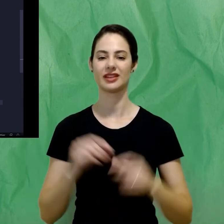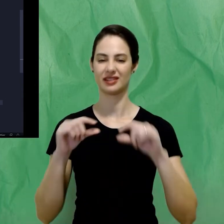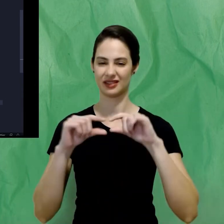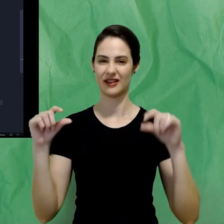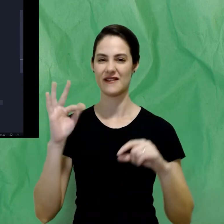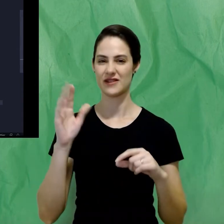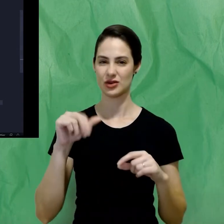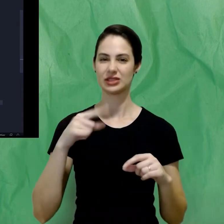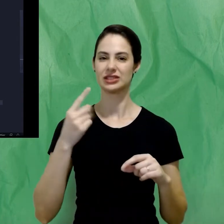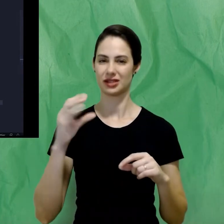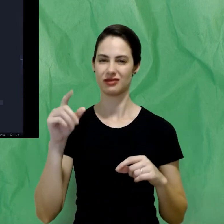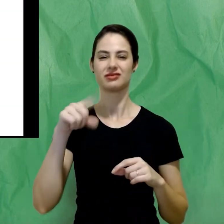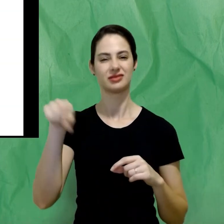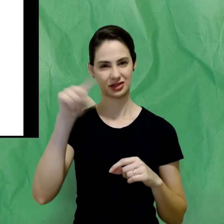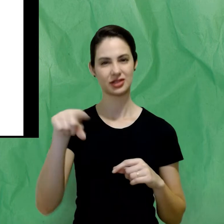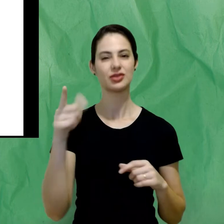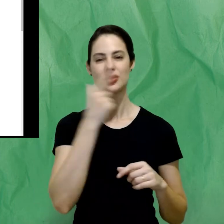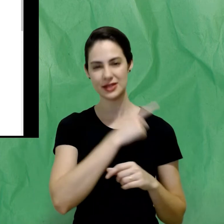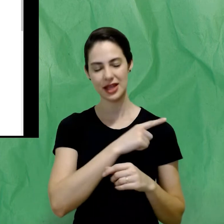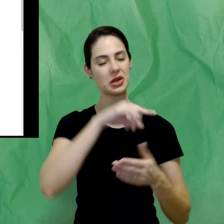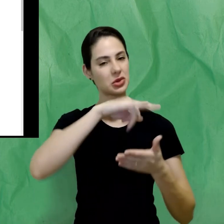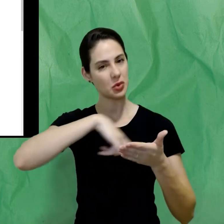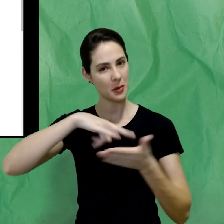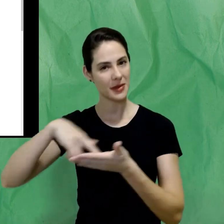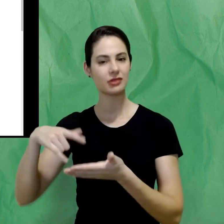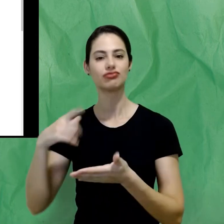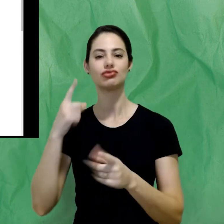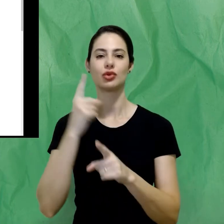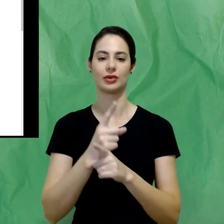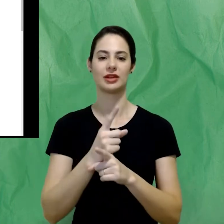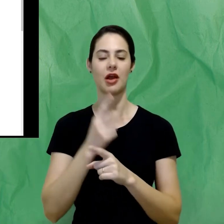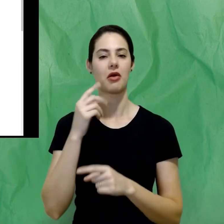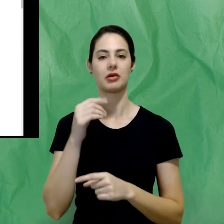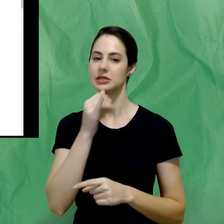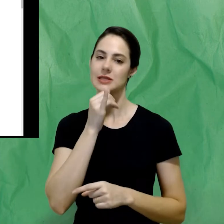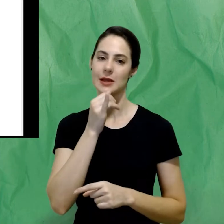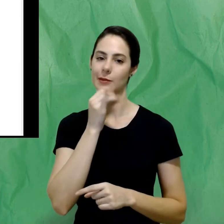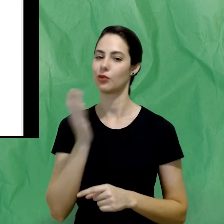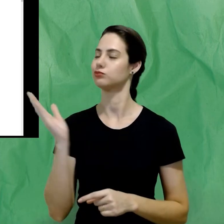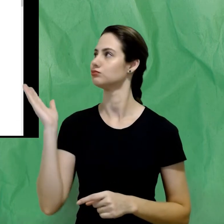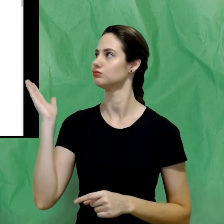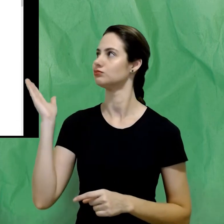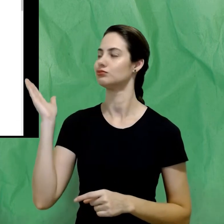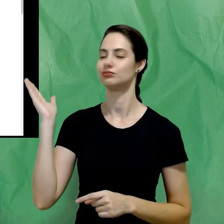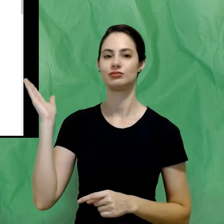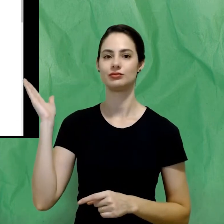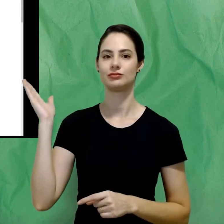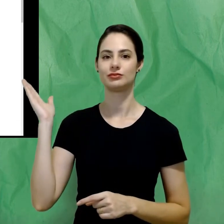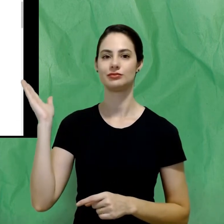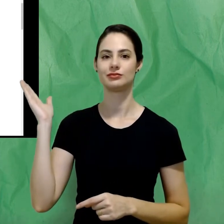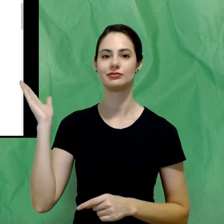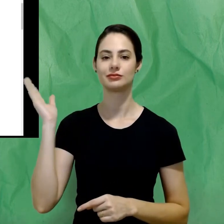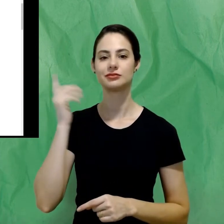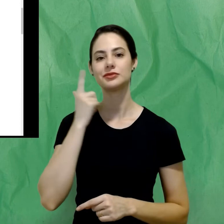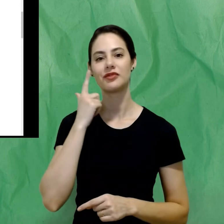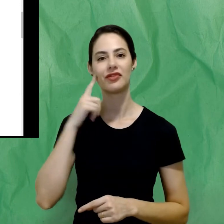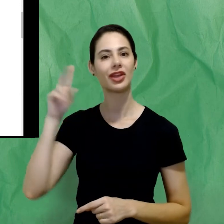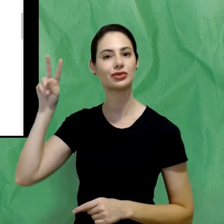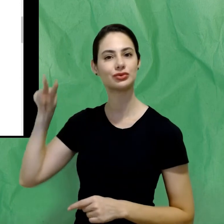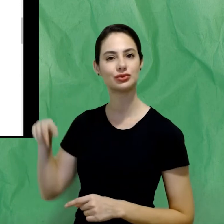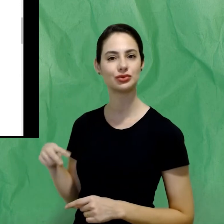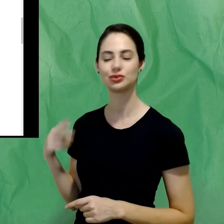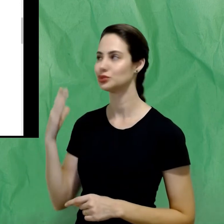funções, pessoal, vocês conseguem encontrar tudo isso na documentação. Por exemplo, se eu vim aqui na documentação do FileReader, a gente consegue ver todos